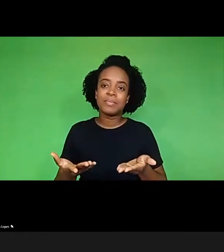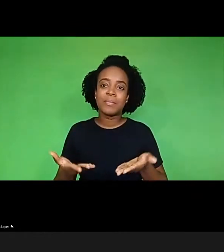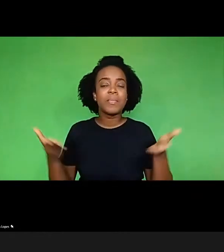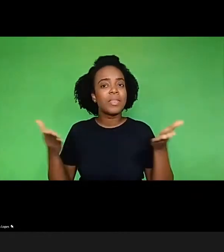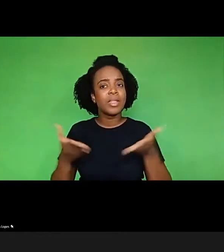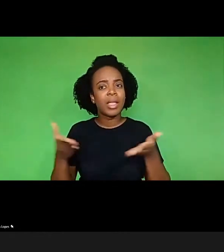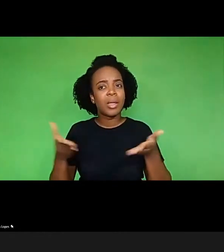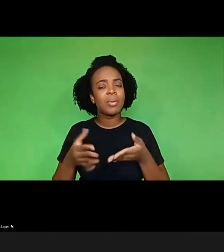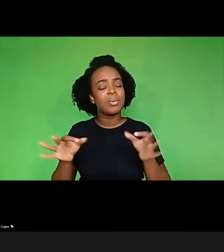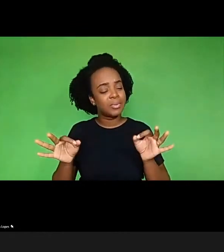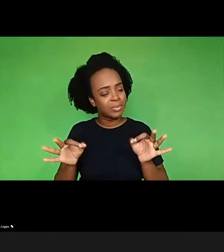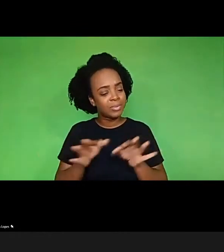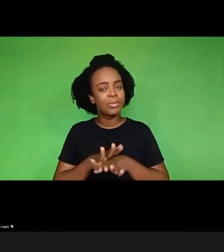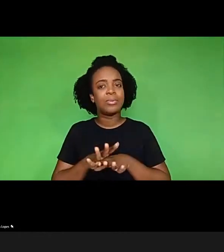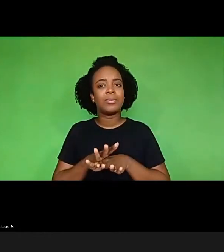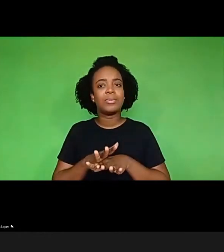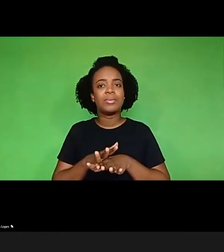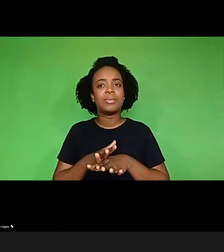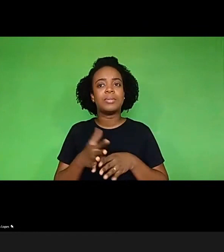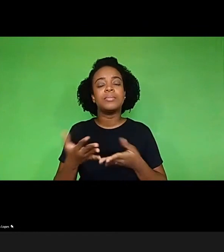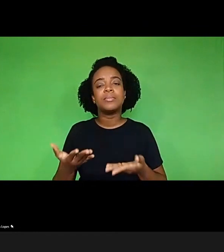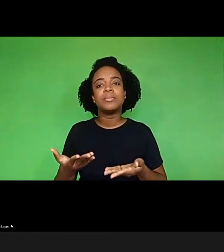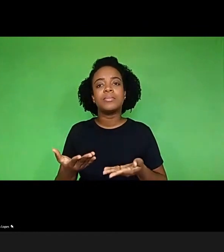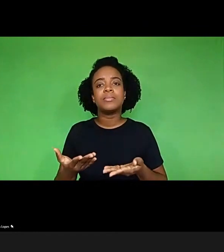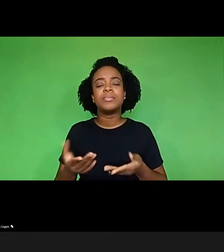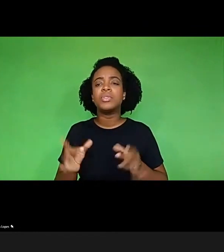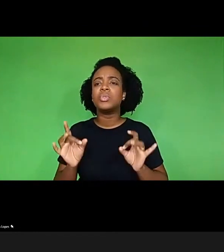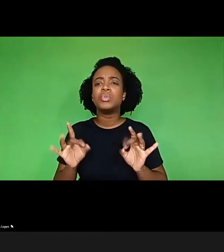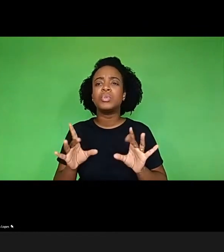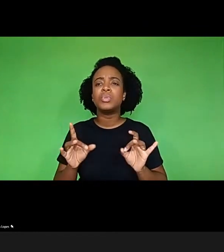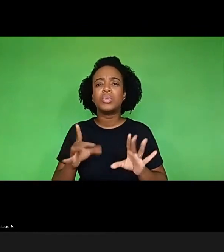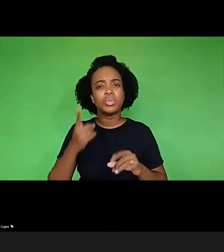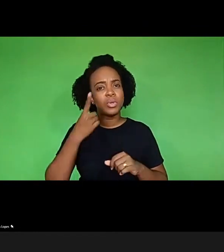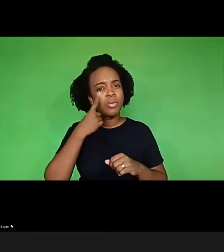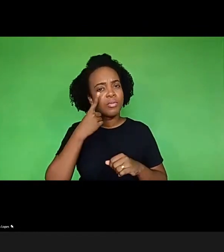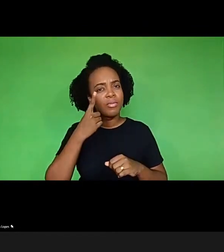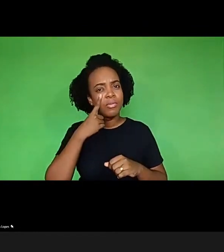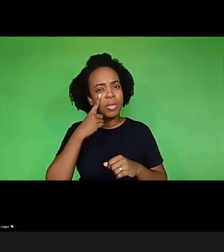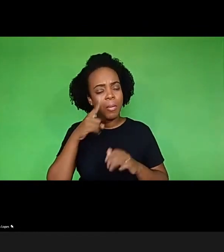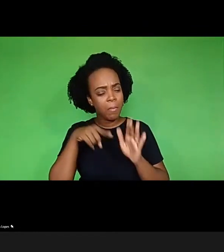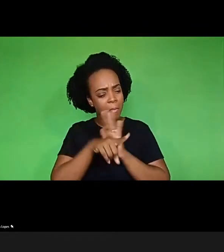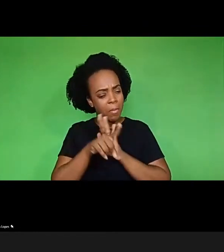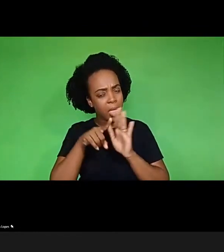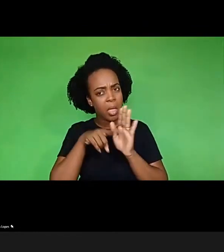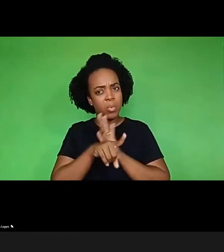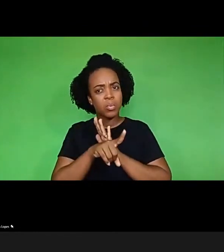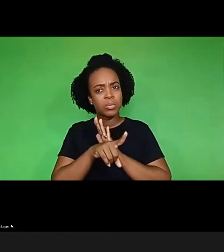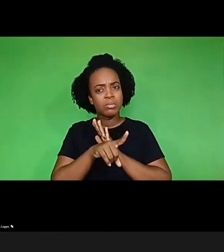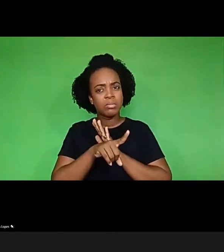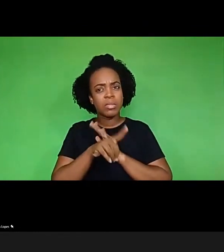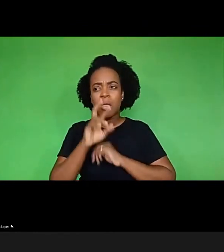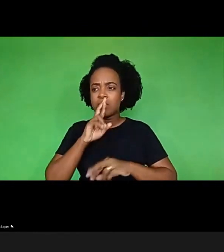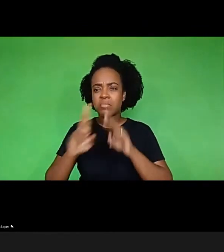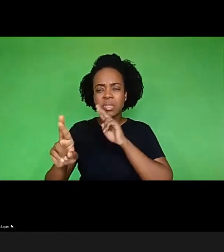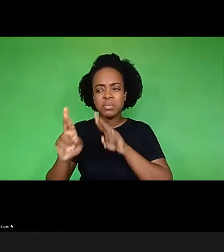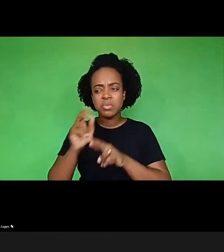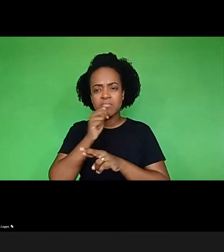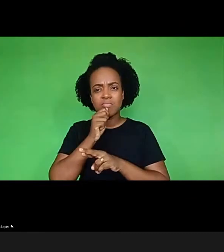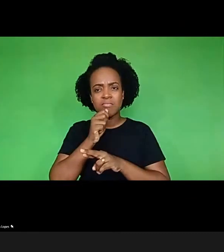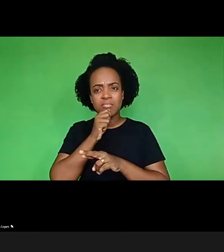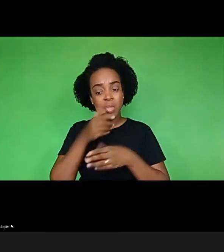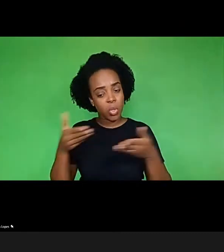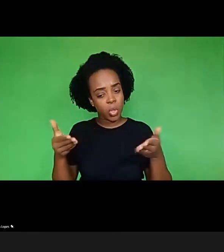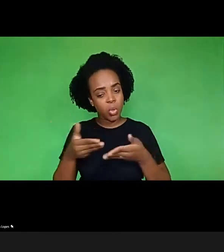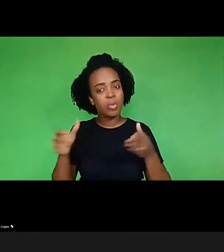finalizar. E aí eu só vou ver as perguntas que estão pendentes aqui e a gente vai encerrar por hoje, tá